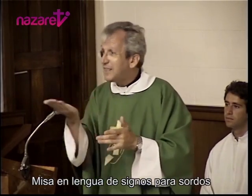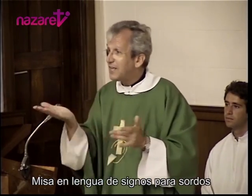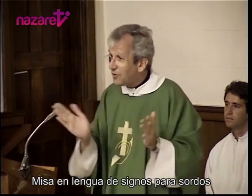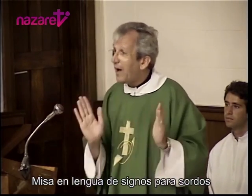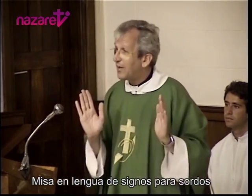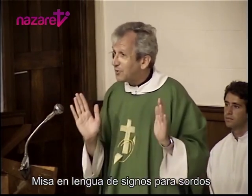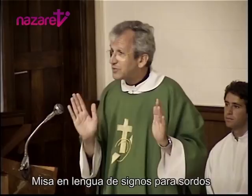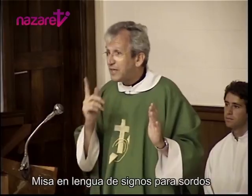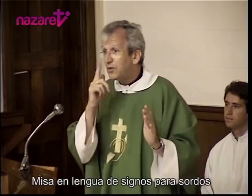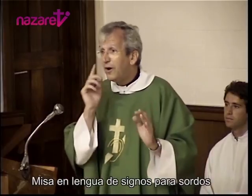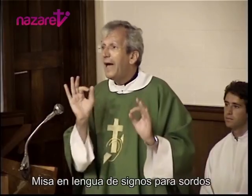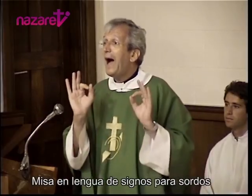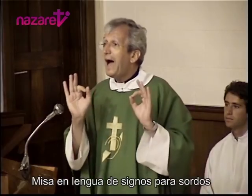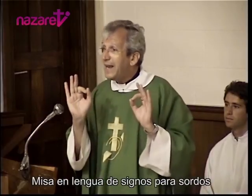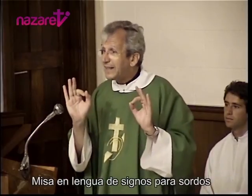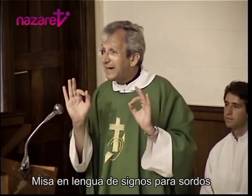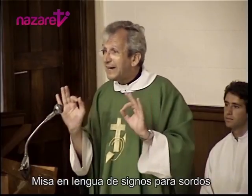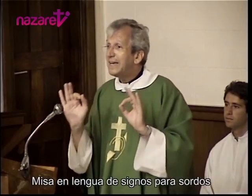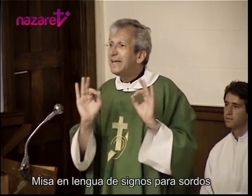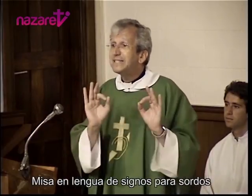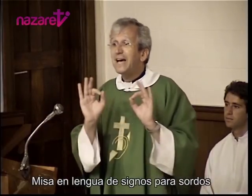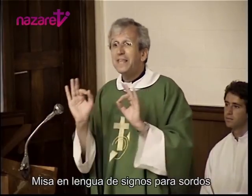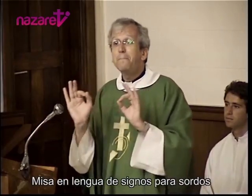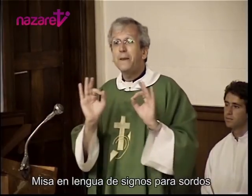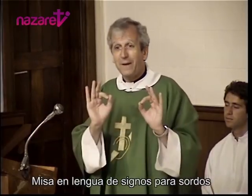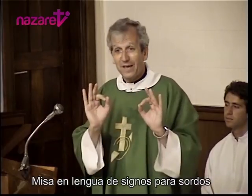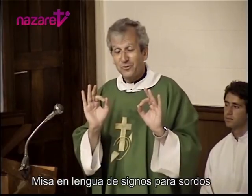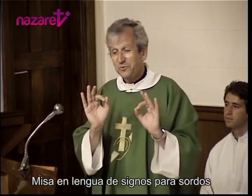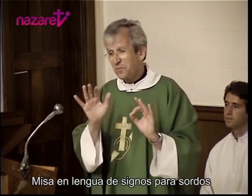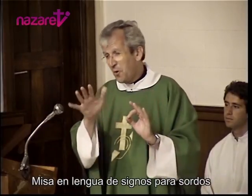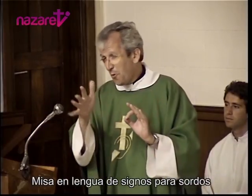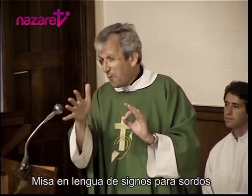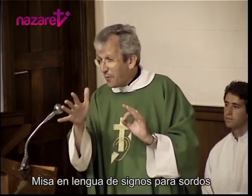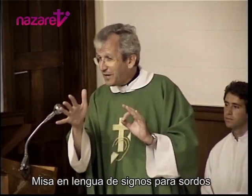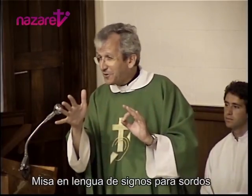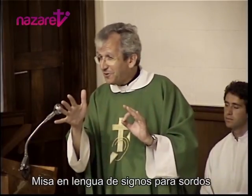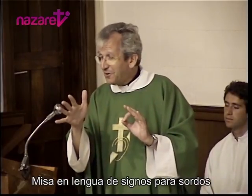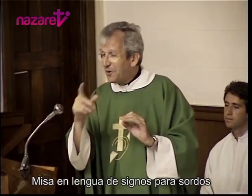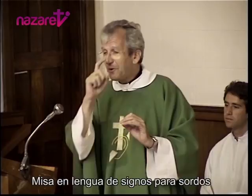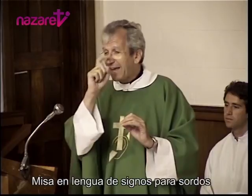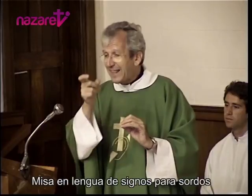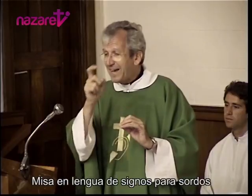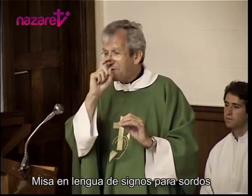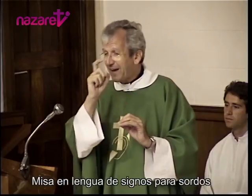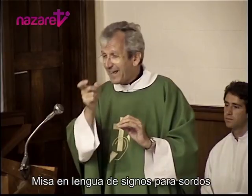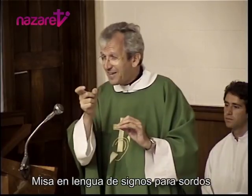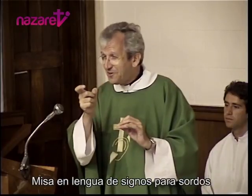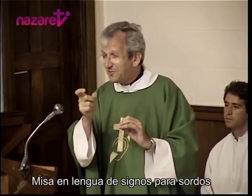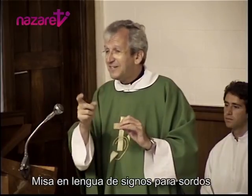diciendo a todos, diciendo, alerta, estar preparados. Un poquito lo que cada año se